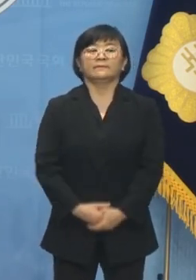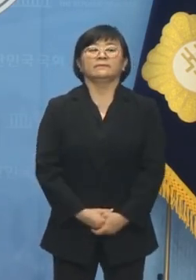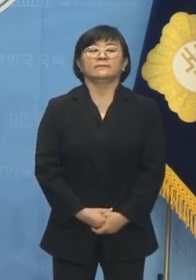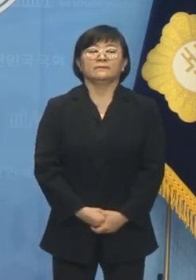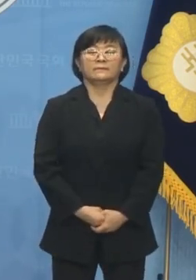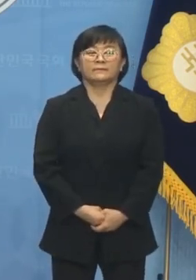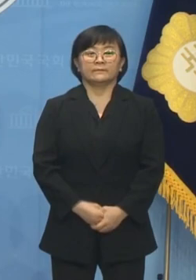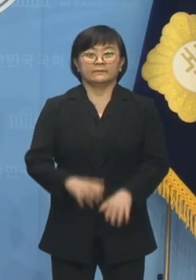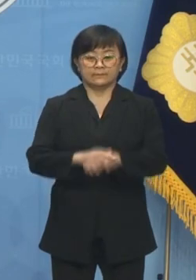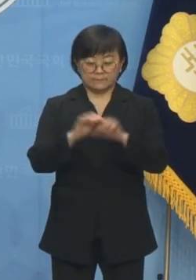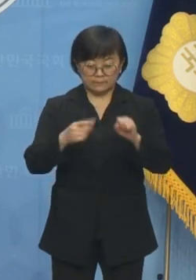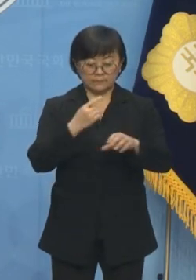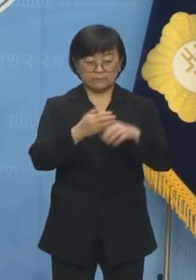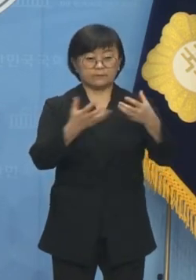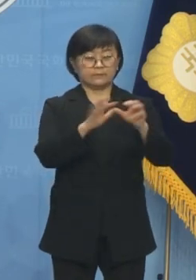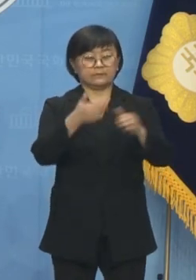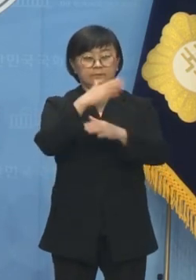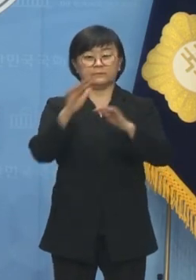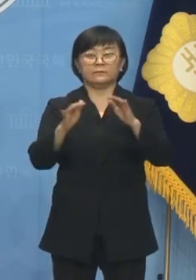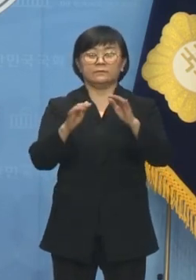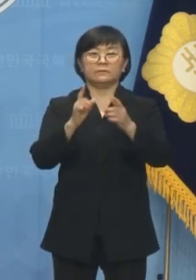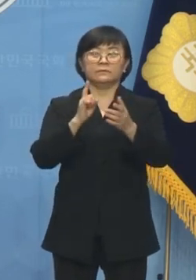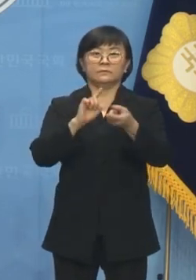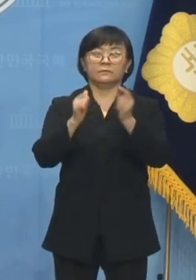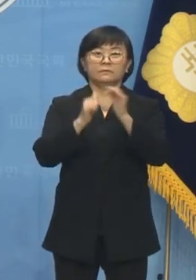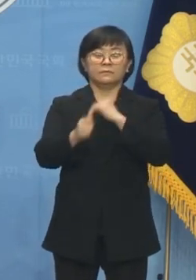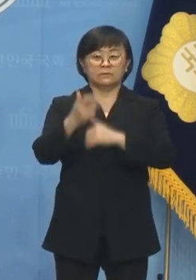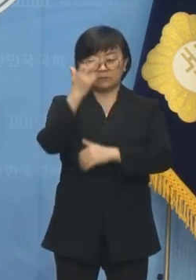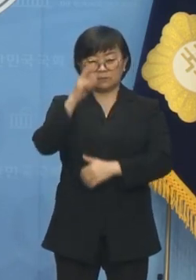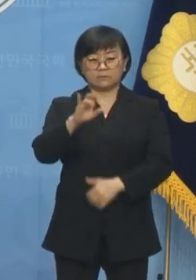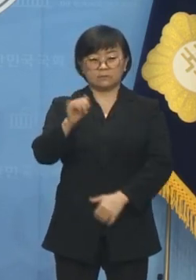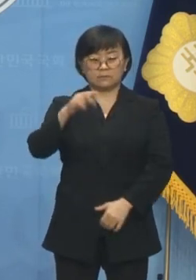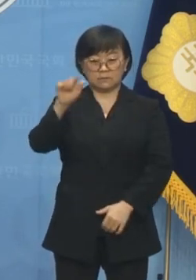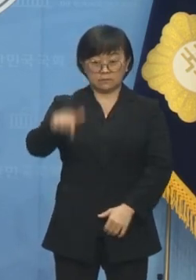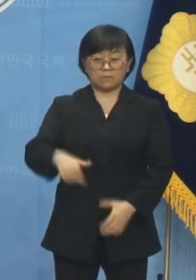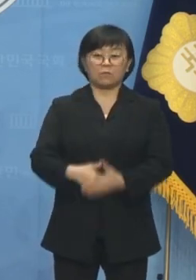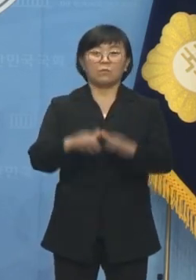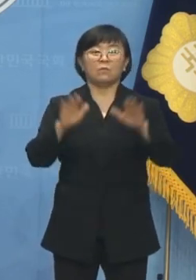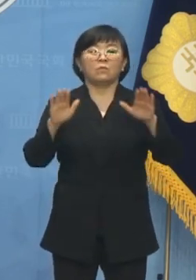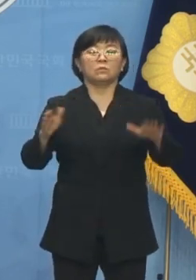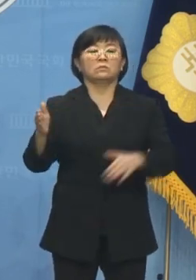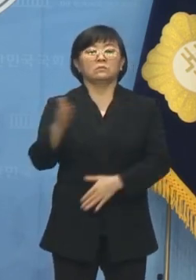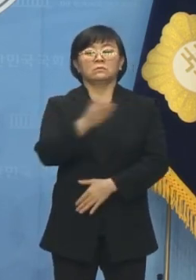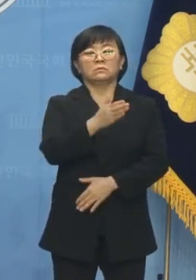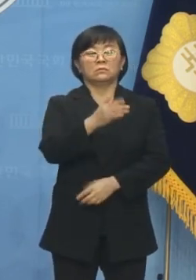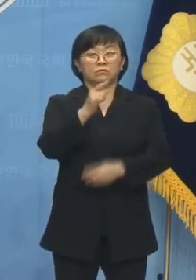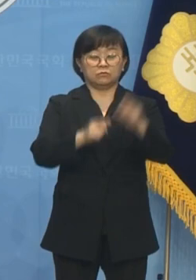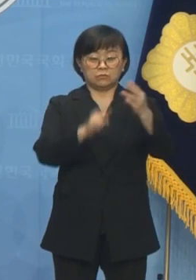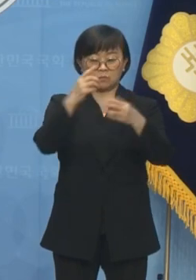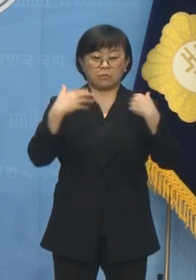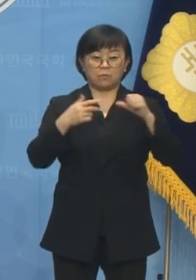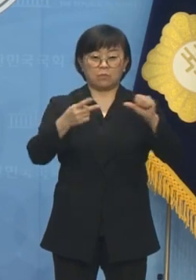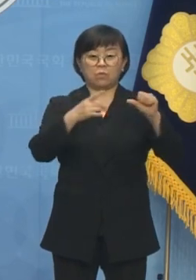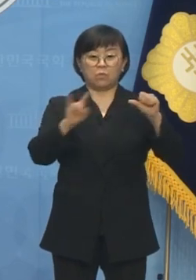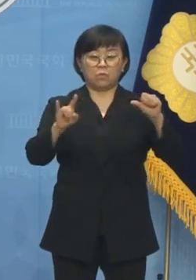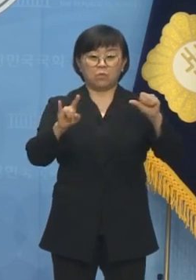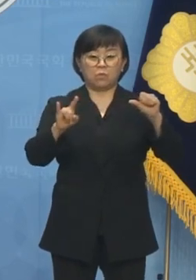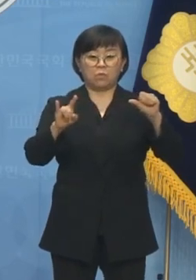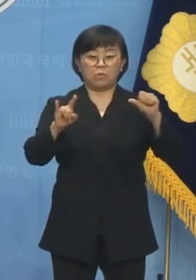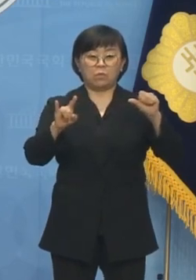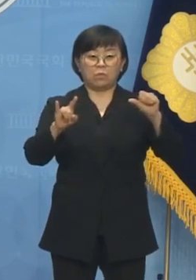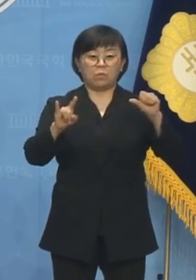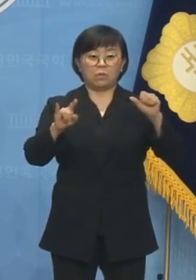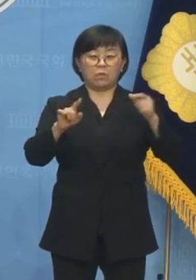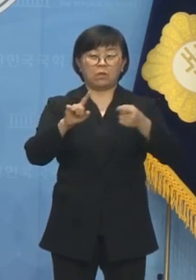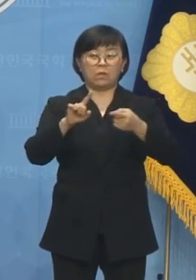네 안녕하세요 더불어민주당 청년 대변인 최민석 있니다 어 오늘부터 윤석의 정부 5대 실정 이체